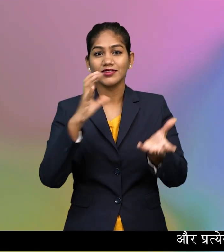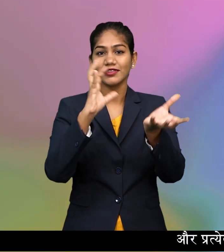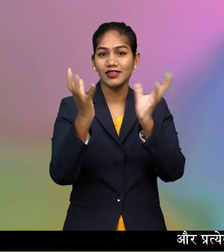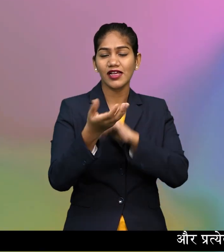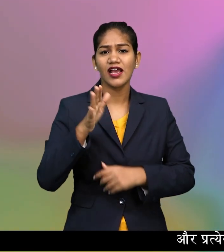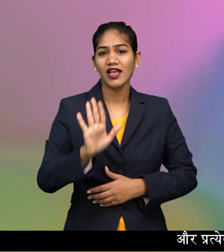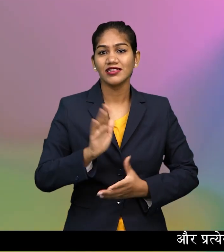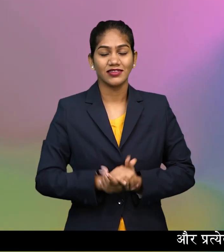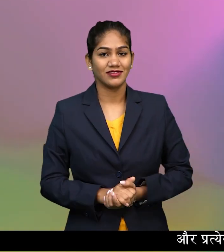है।